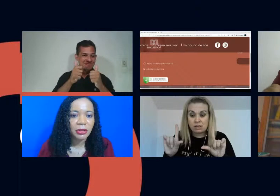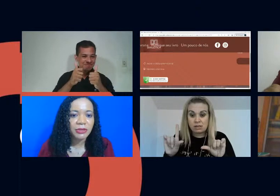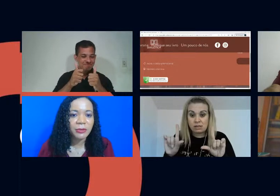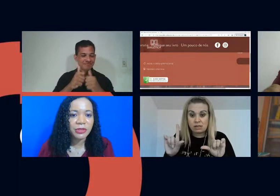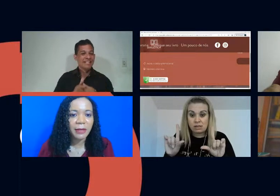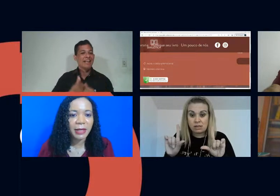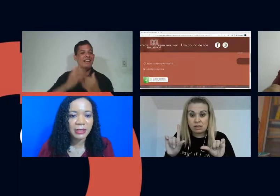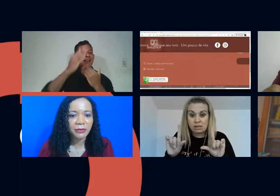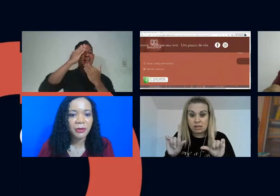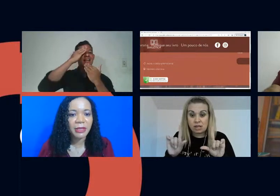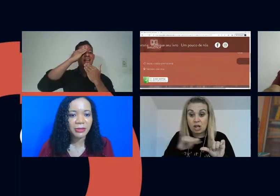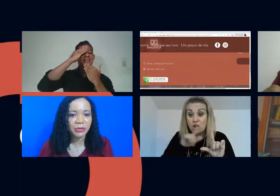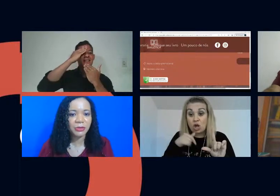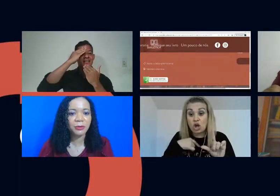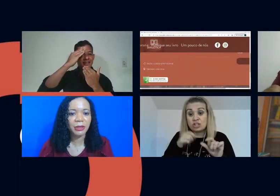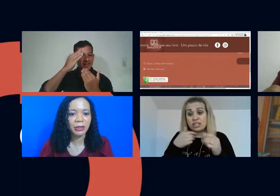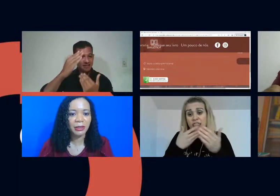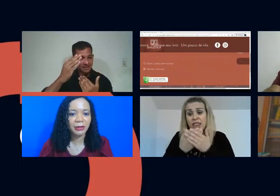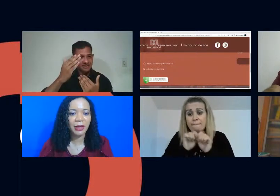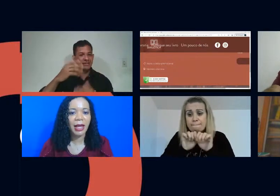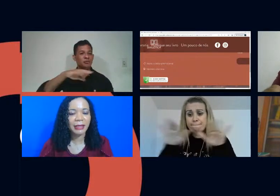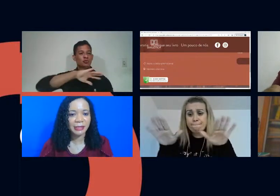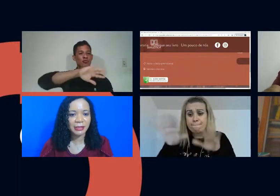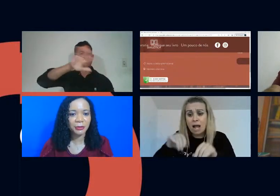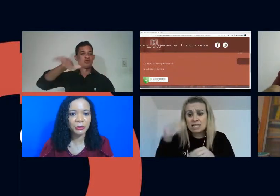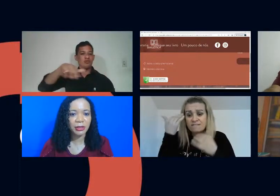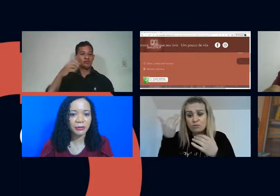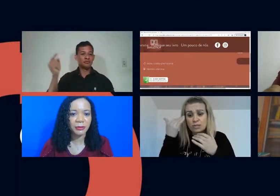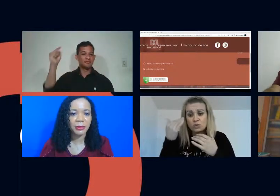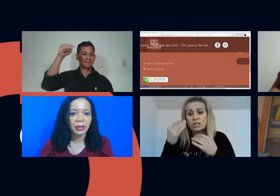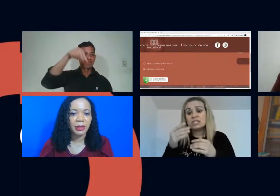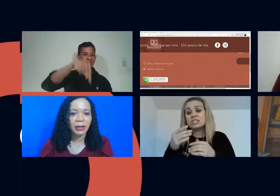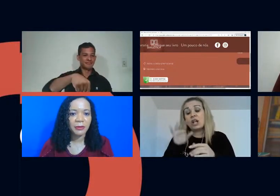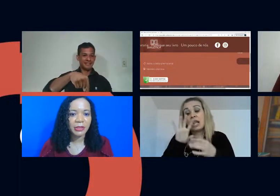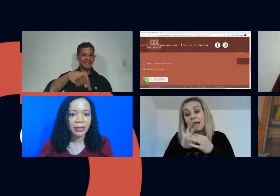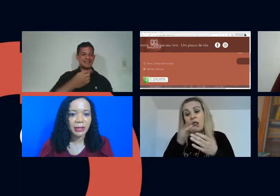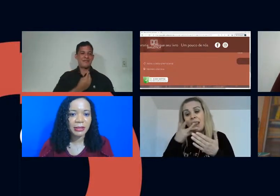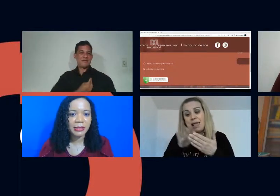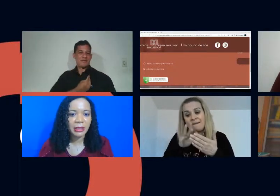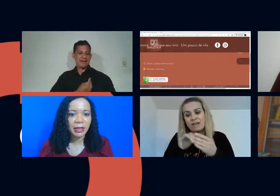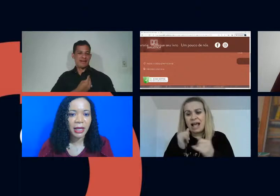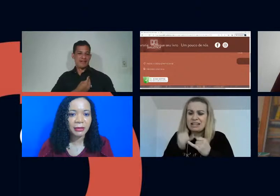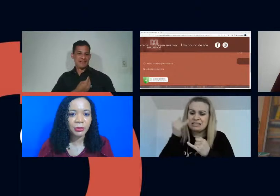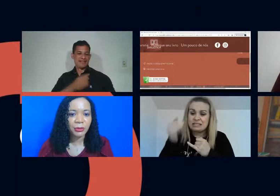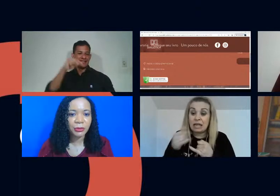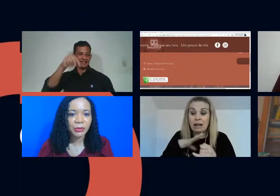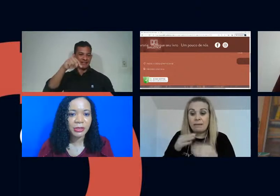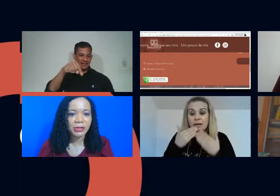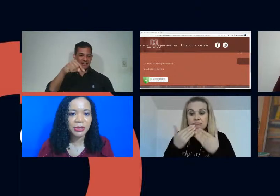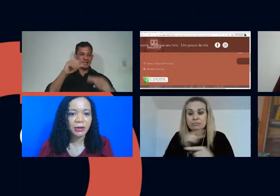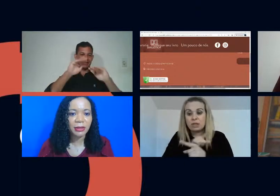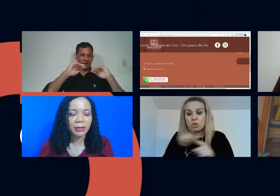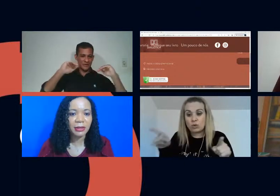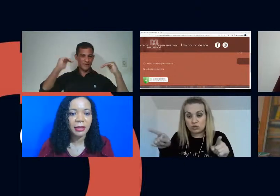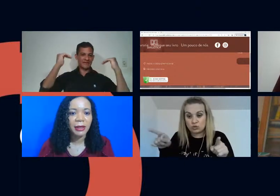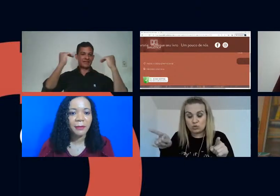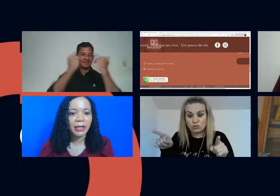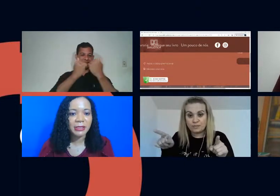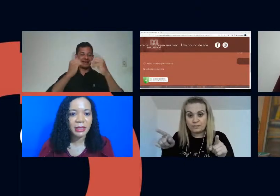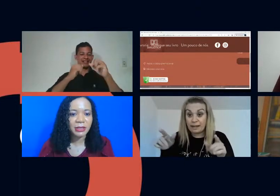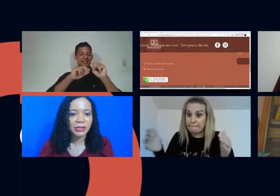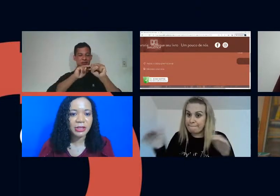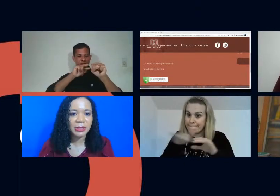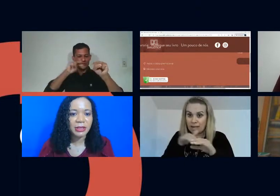Posteriormente nós vamos dar mais informações sobre livro. Queremos agradecer a todos que estão